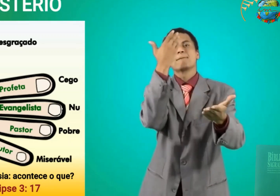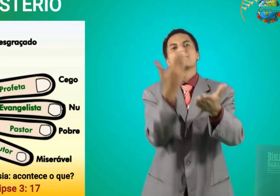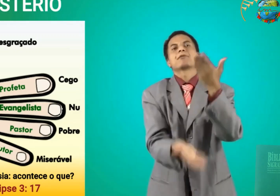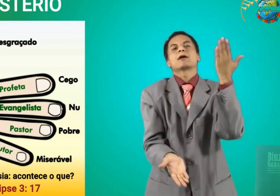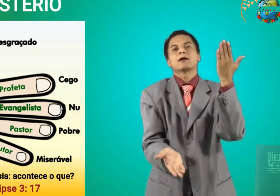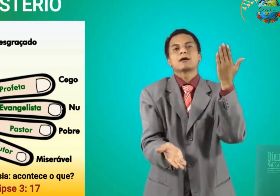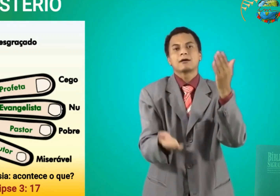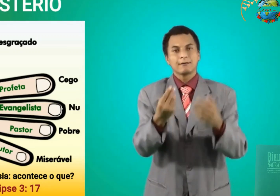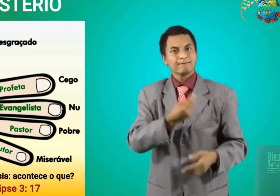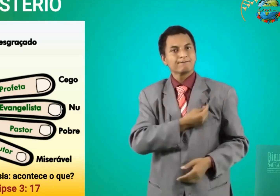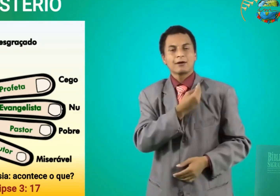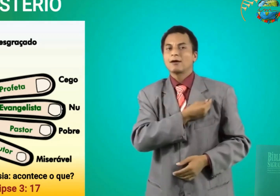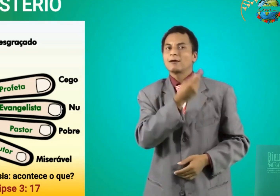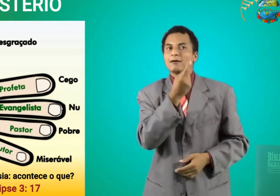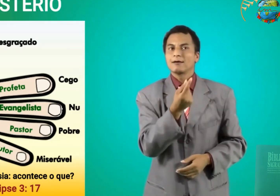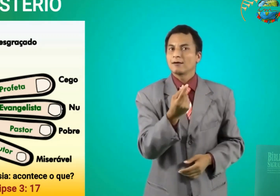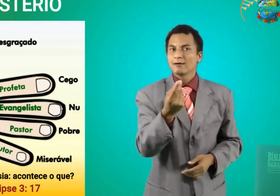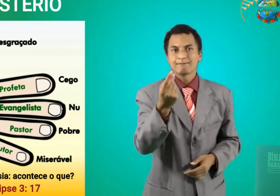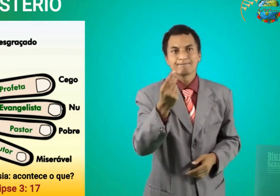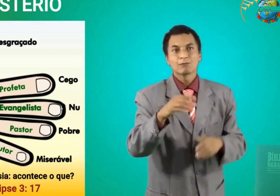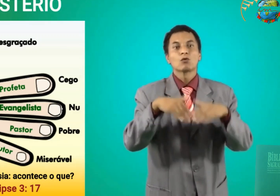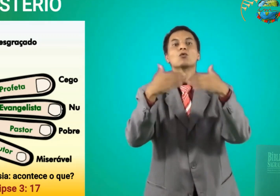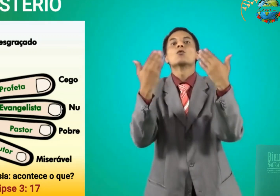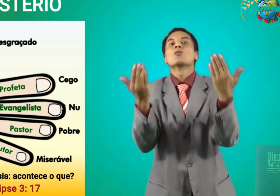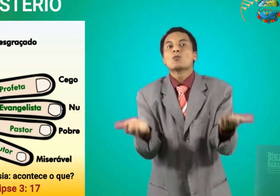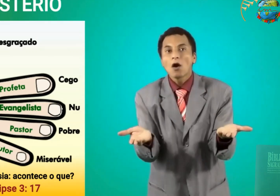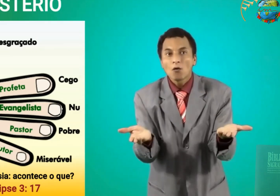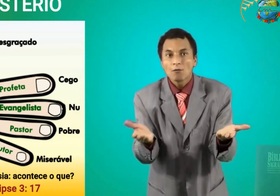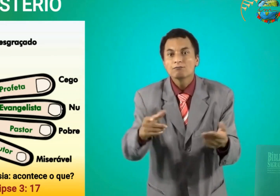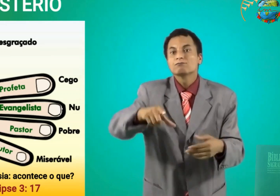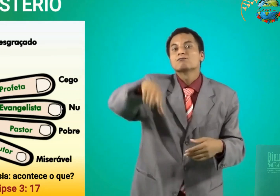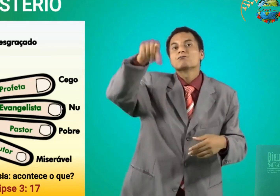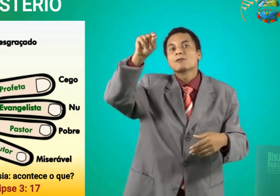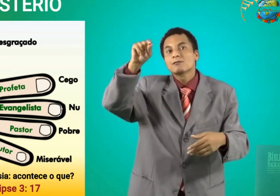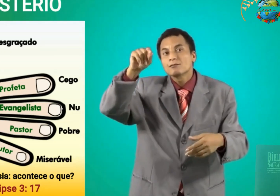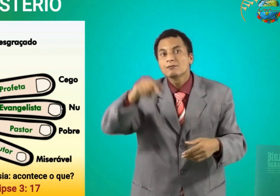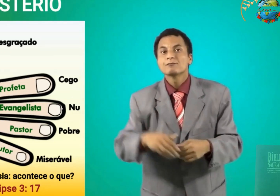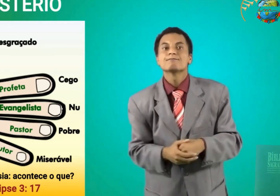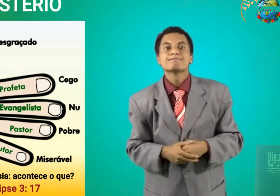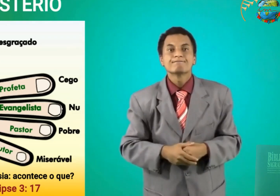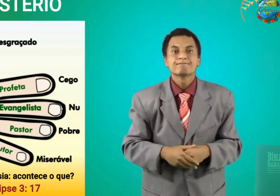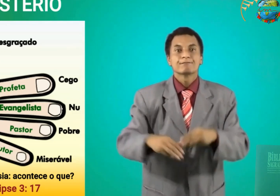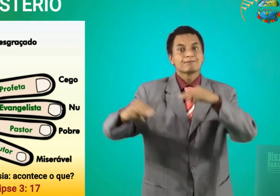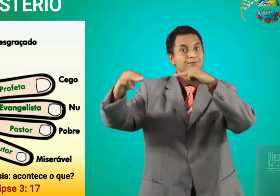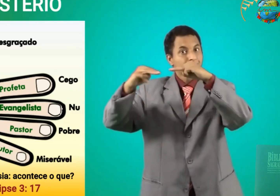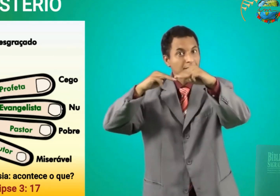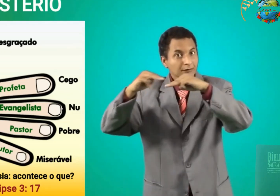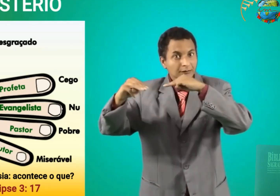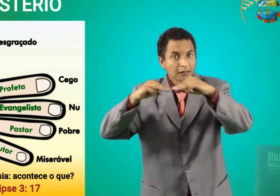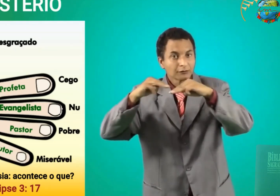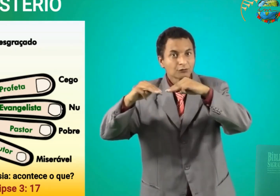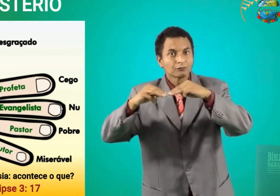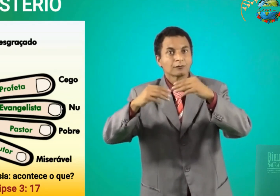apóstata perderá a vida eterna Então Qual escolhermos? O ministério